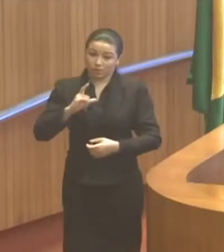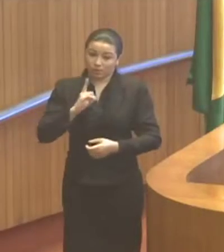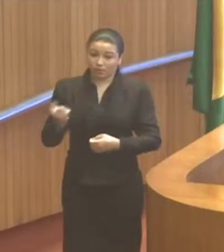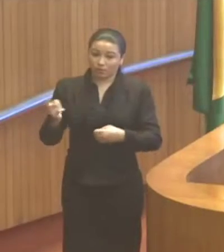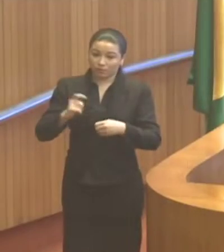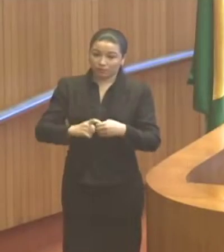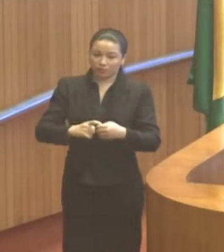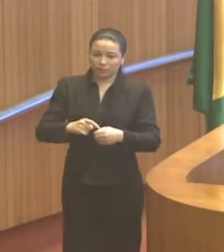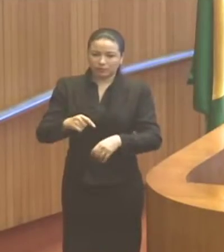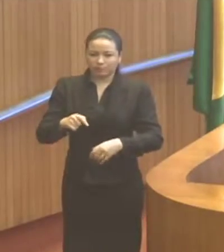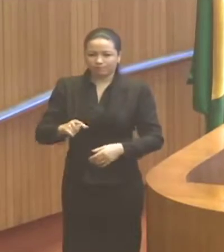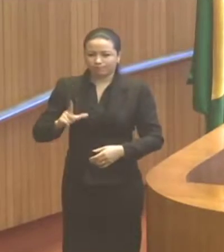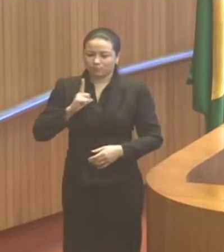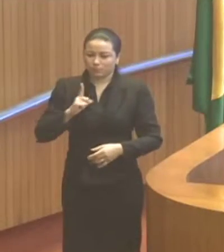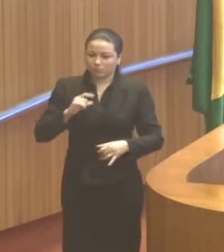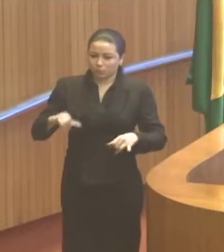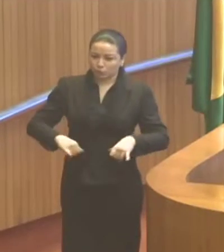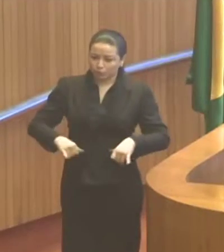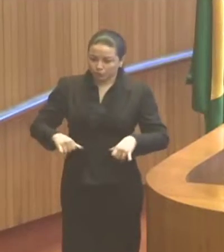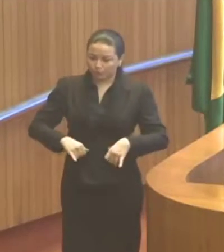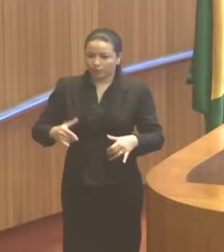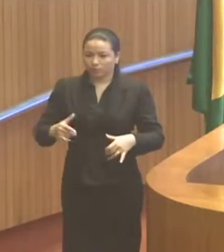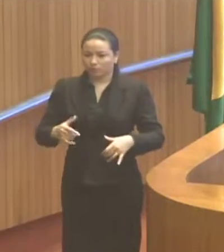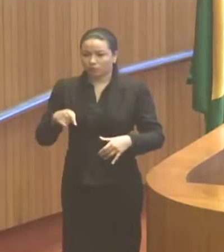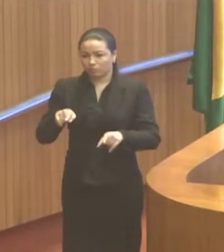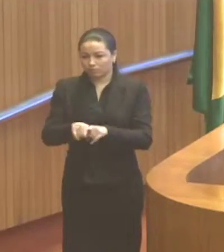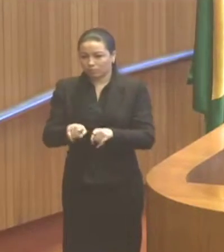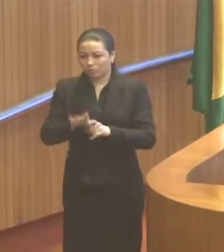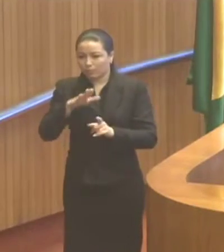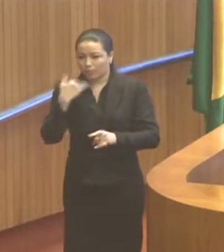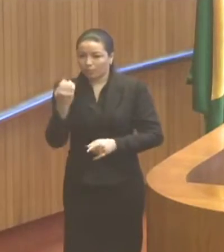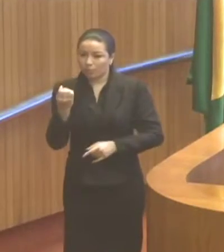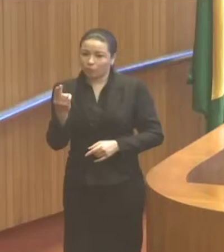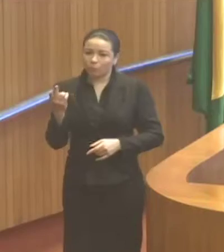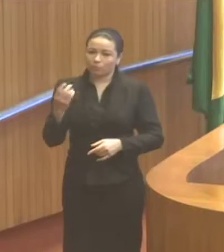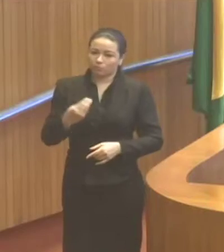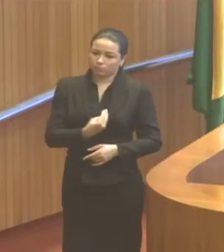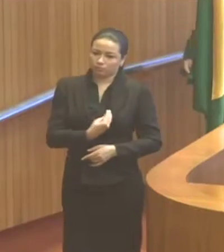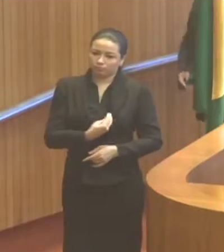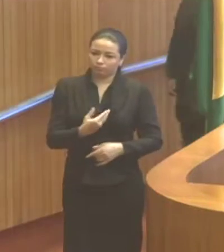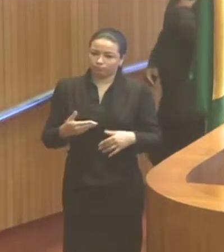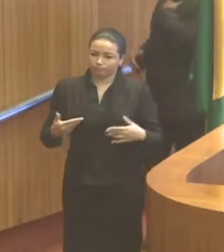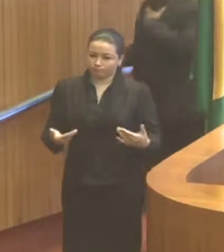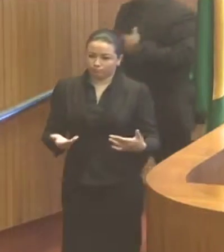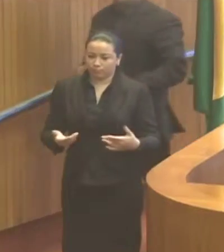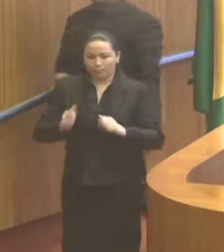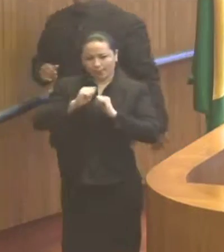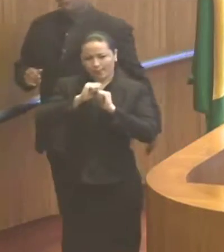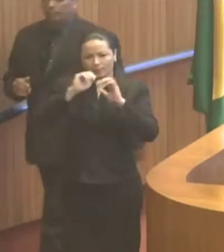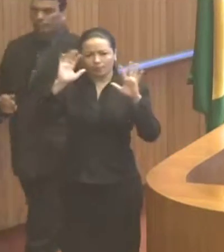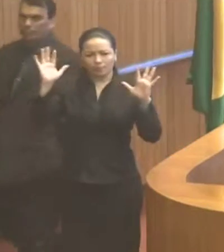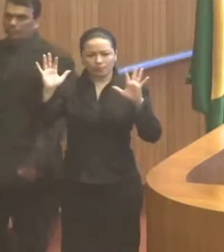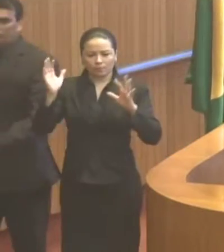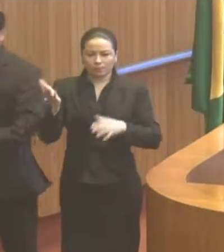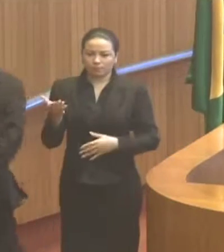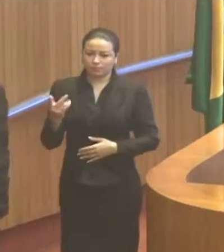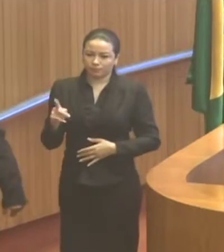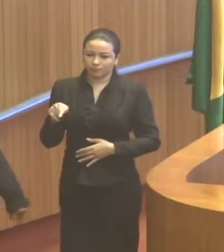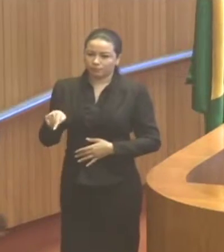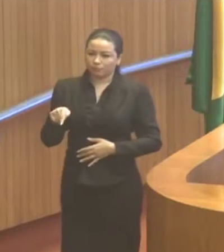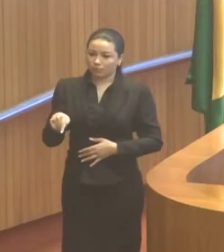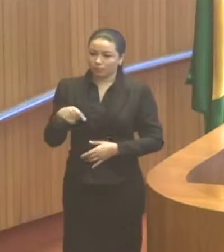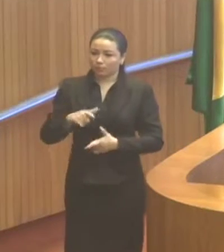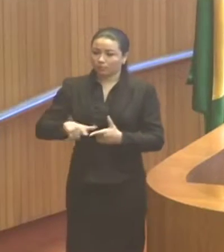voltar ferido, se vai voltar morto ou se vai voltar vivo. É claro que essa é